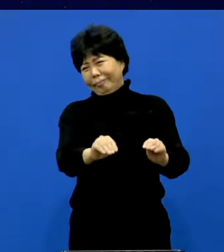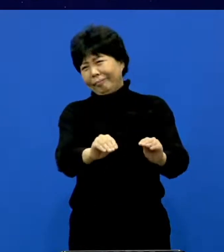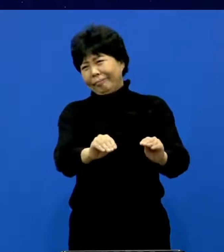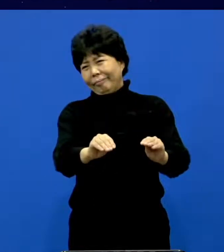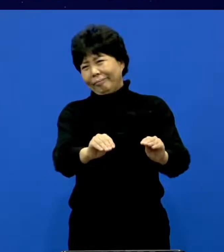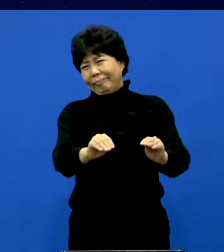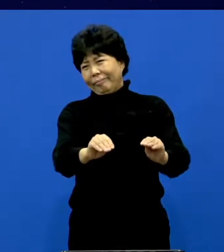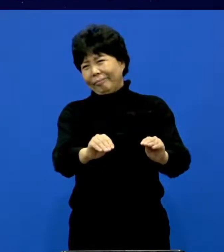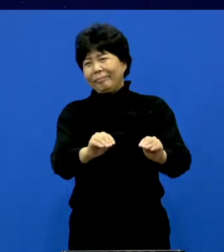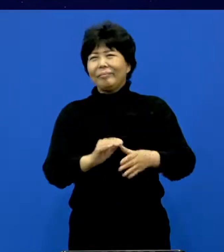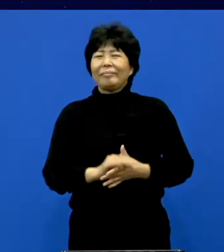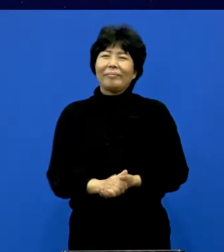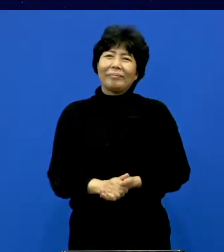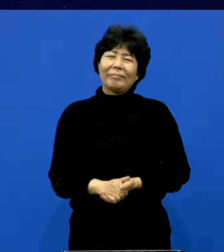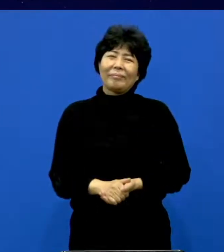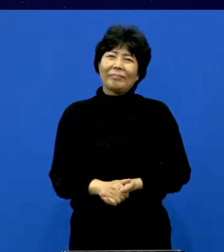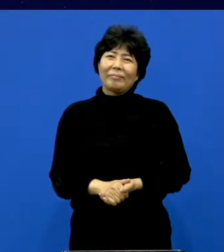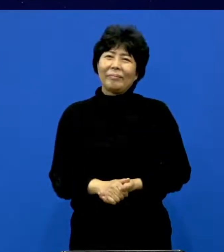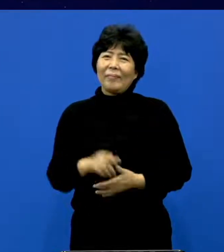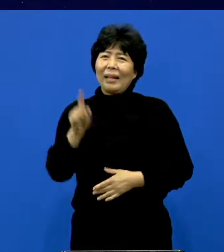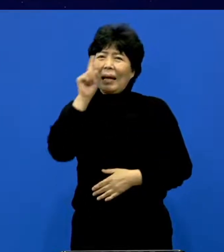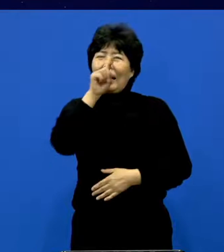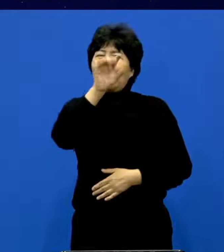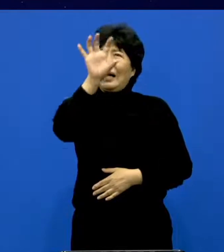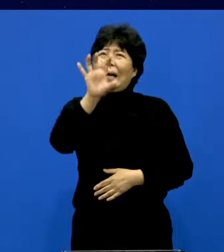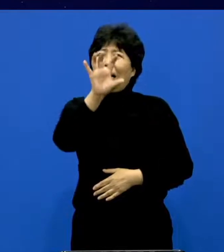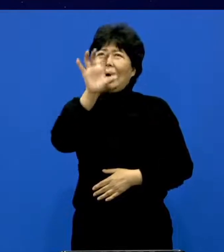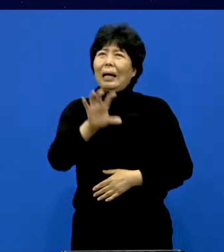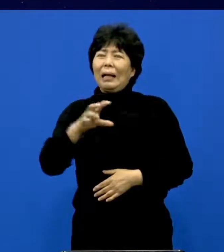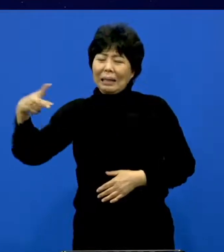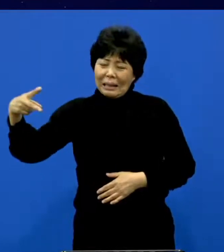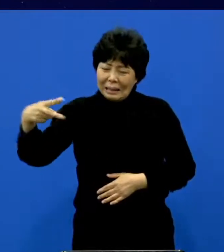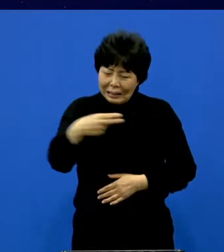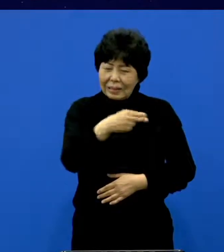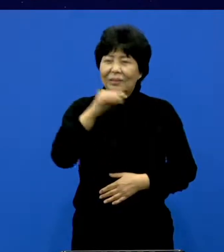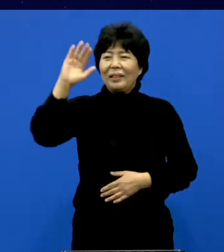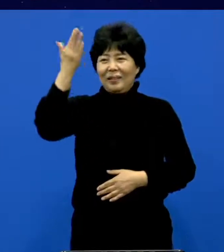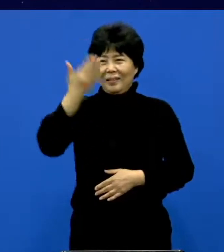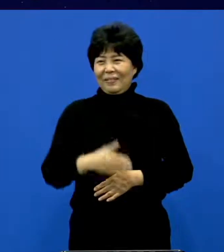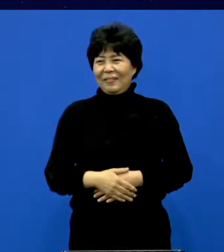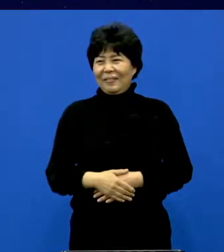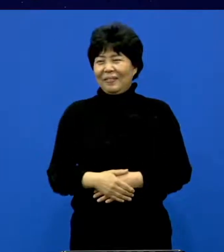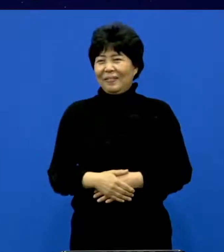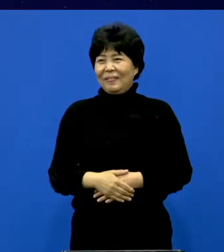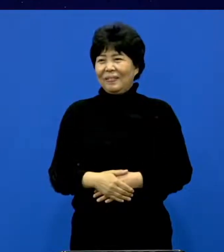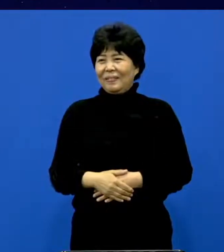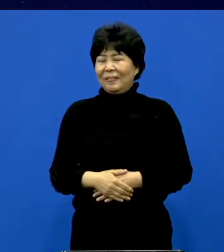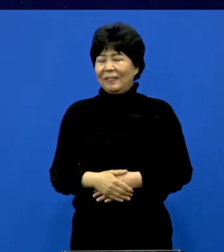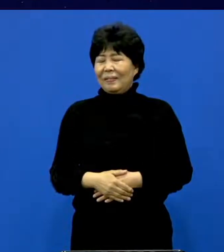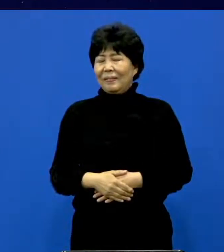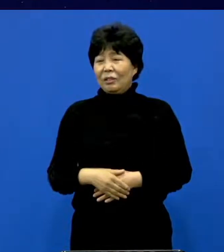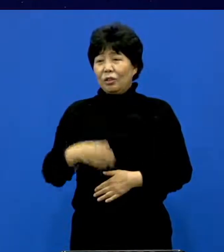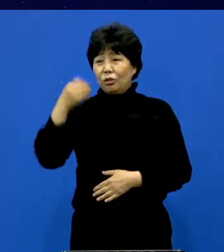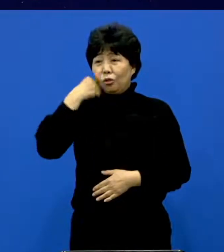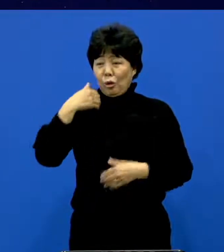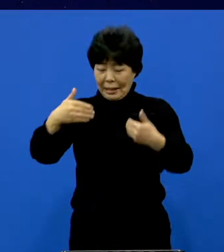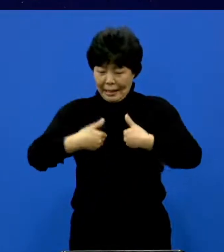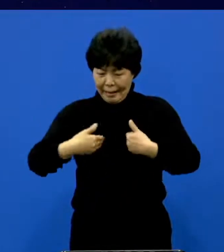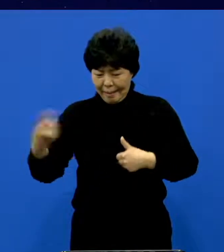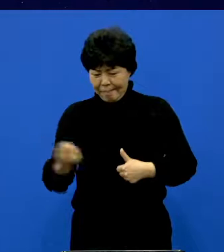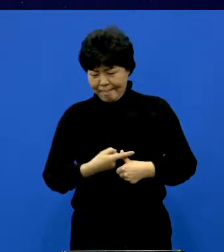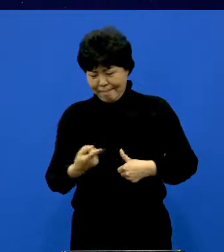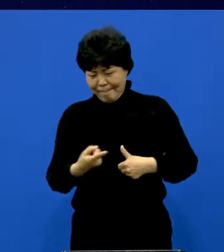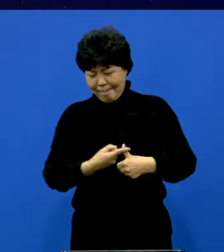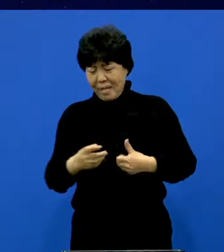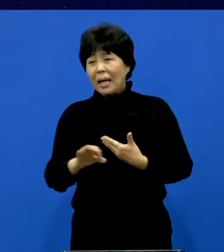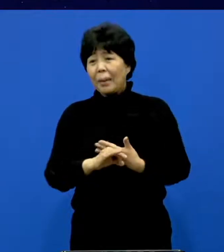보복의 게임은 끝나는 것입니다. 악순환을 끊는 역사는 내 편에서 결단이 필요하다는 거예요. 누가 나에 대해서 비난을 하면